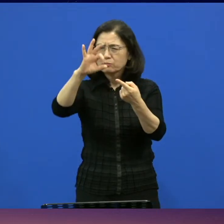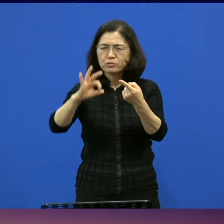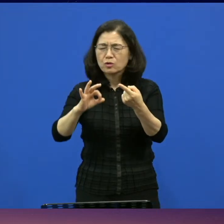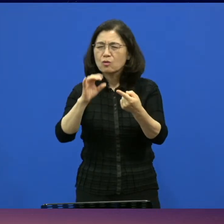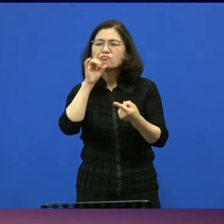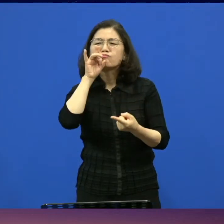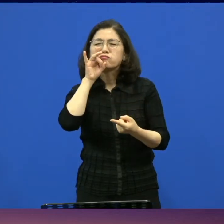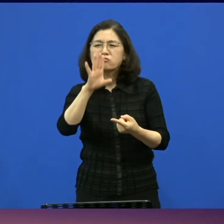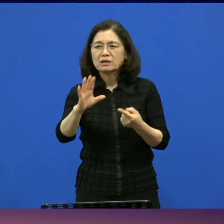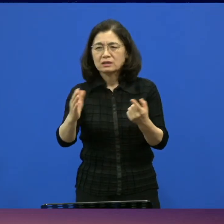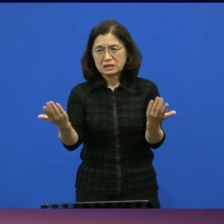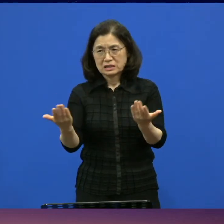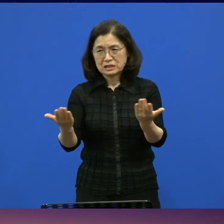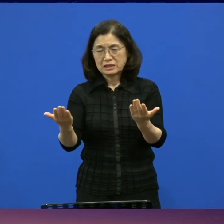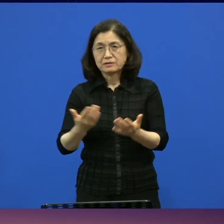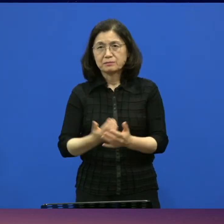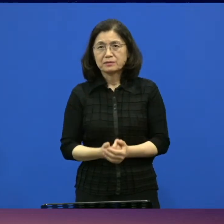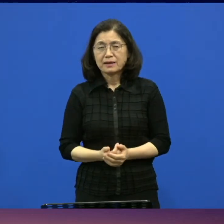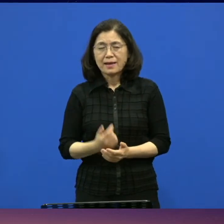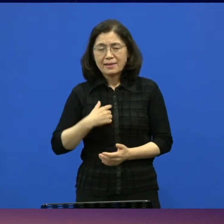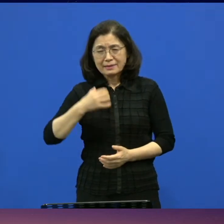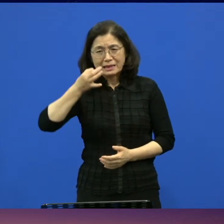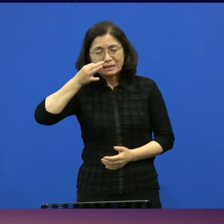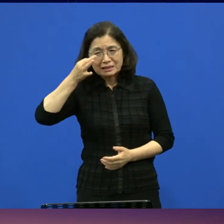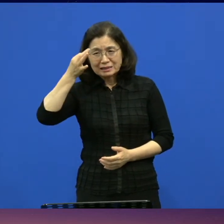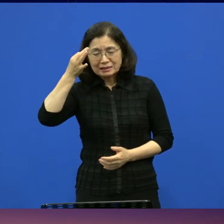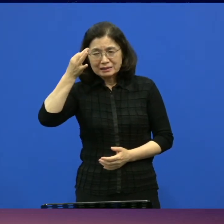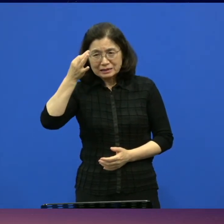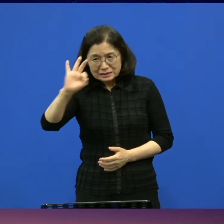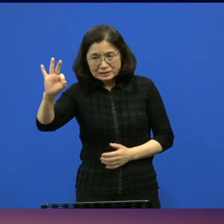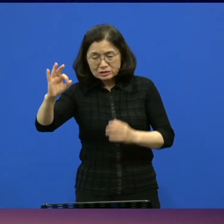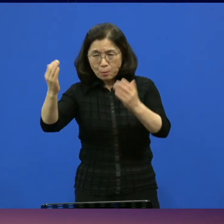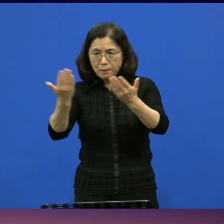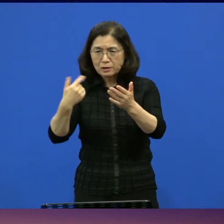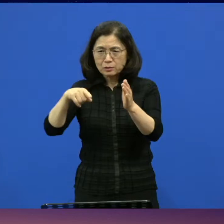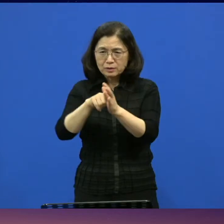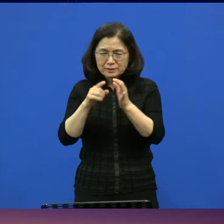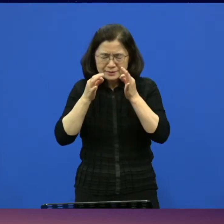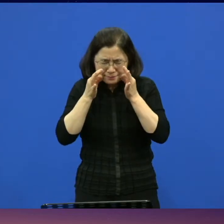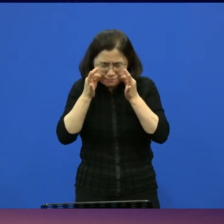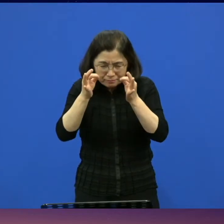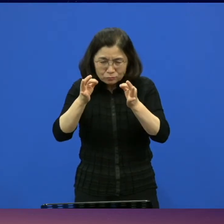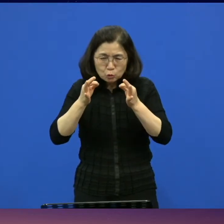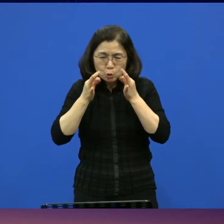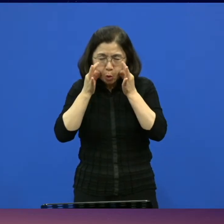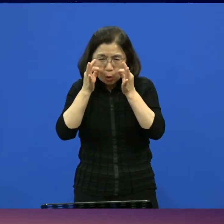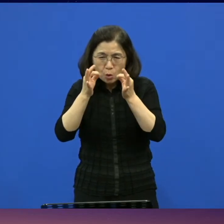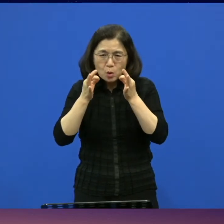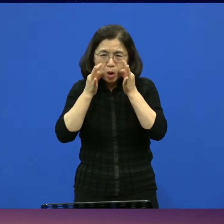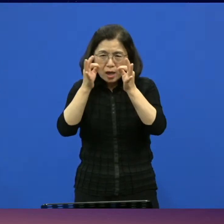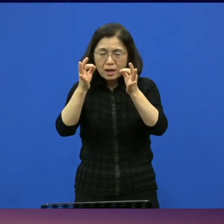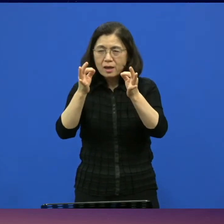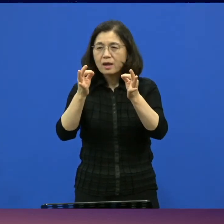불가능한 거예요, 여러분. 인정받으려고 몸부림을 치고